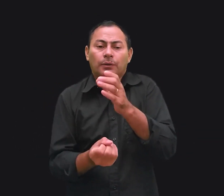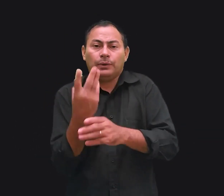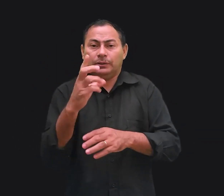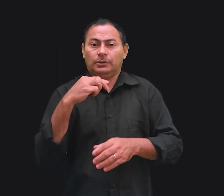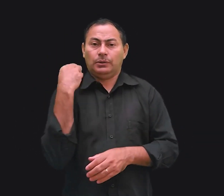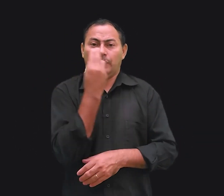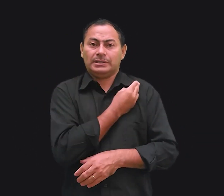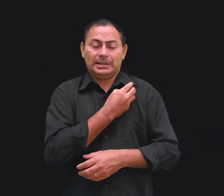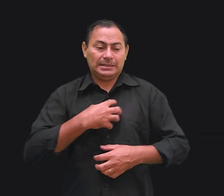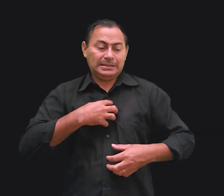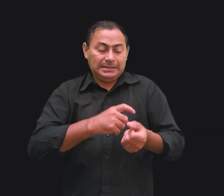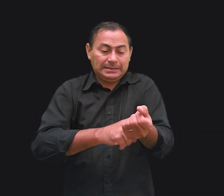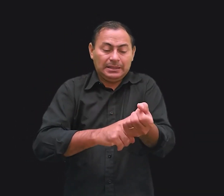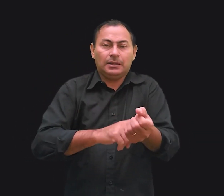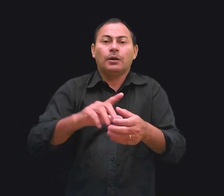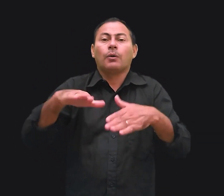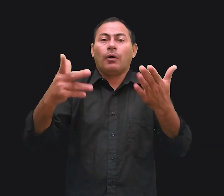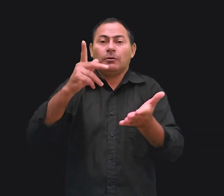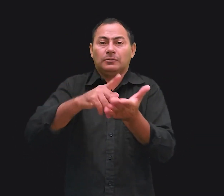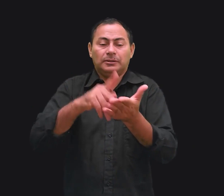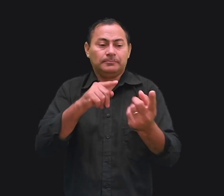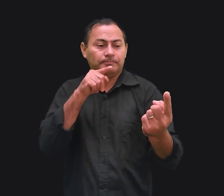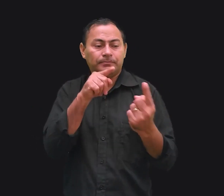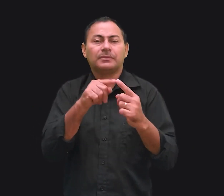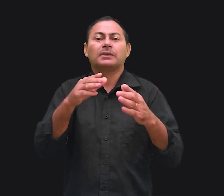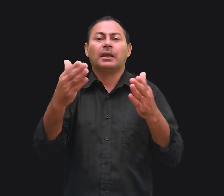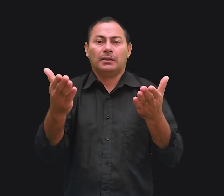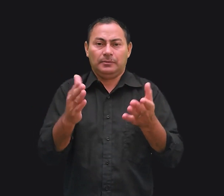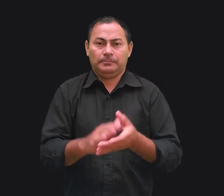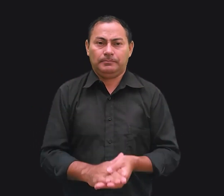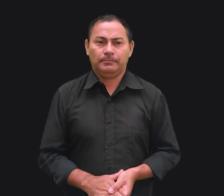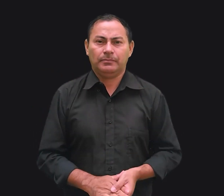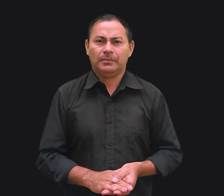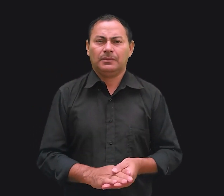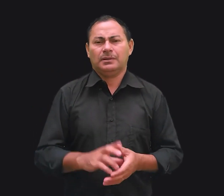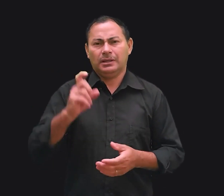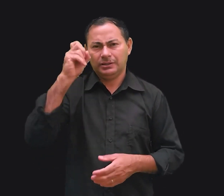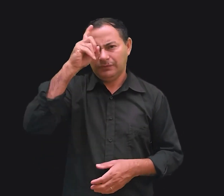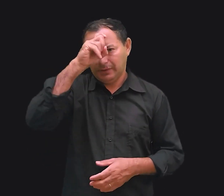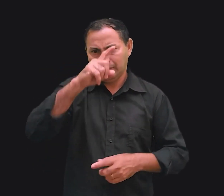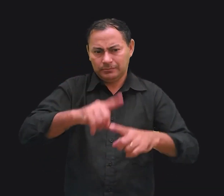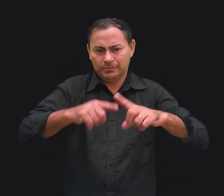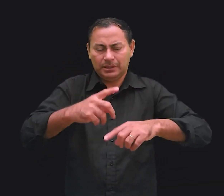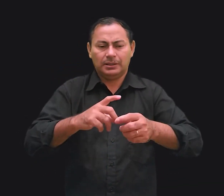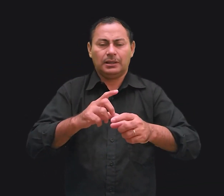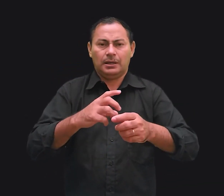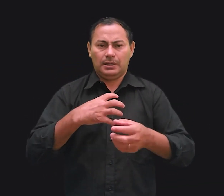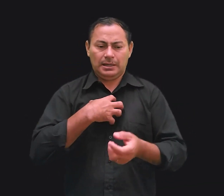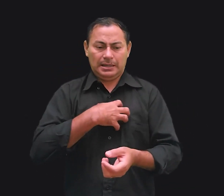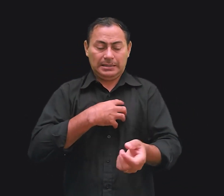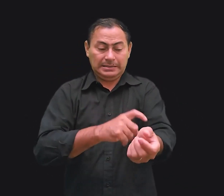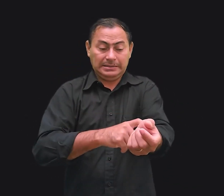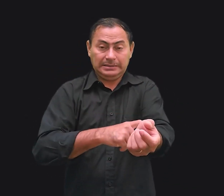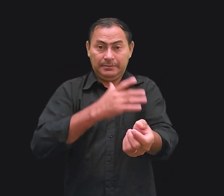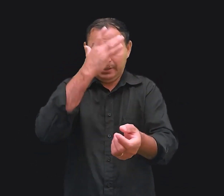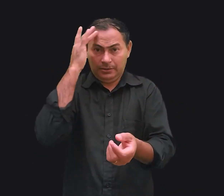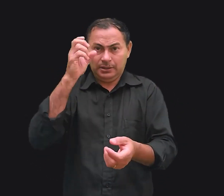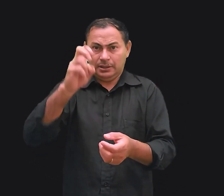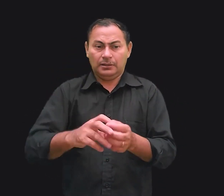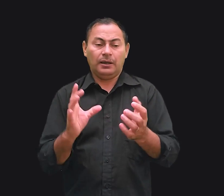é a fonte de nossa raiva e qual é o verdadeiro objeto dela. Raramente o objeto da raiva é a pessoa que está